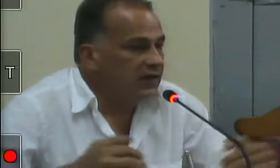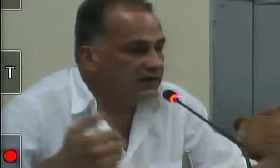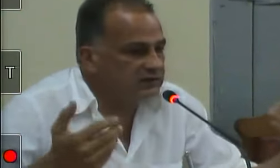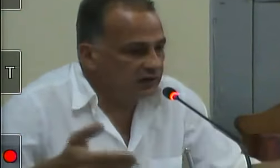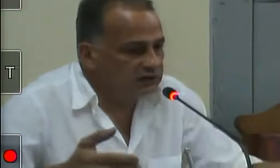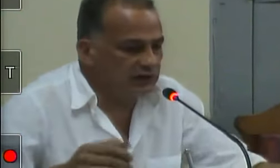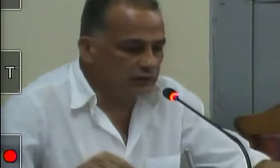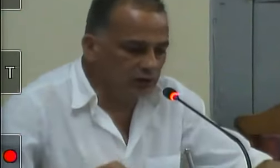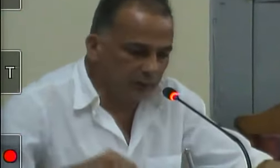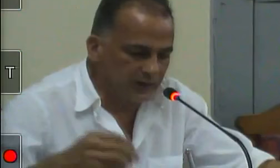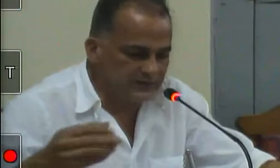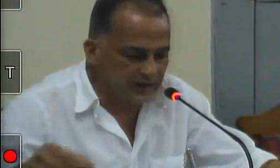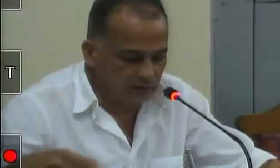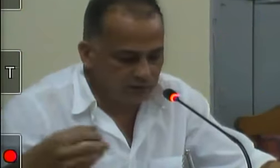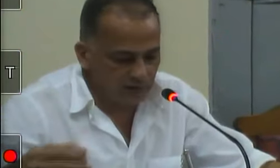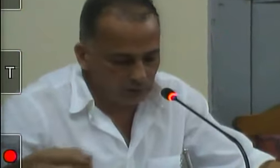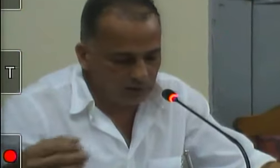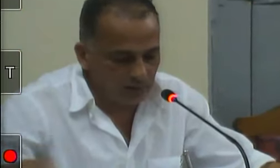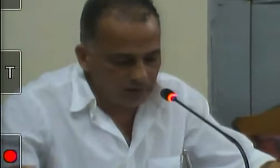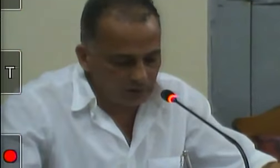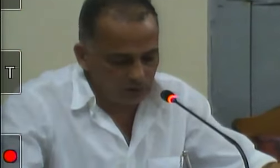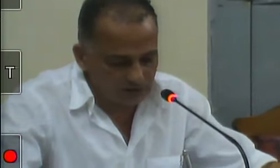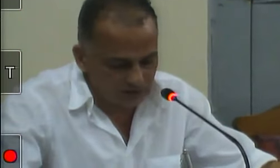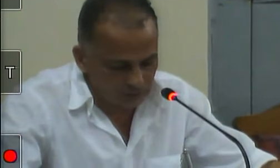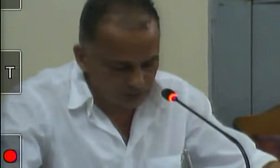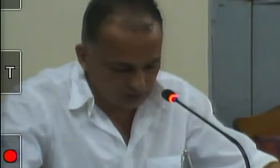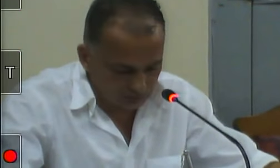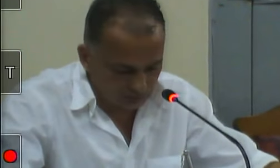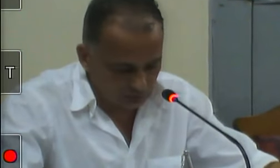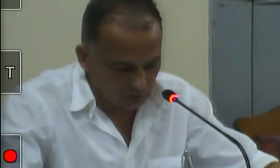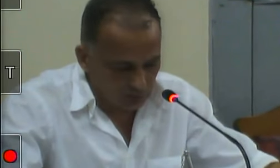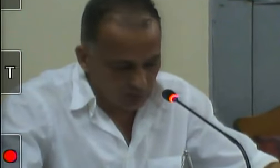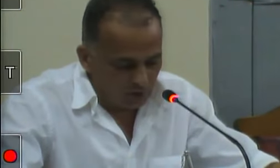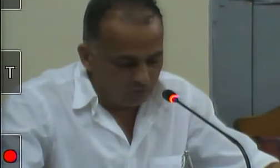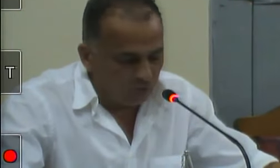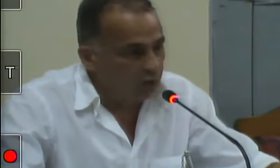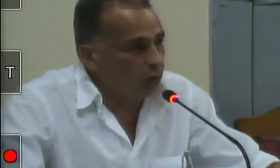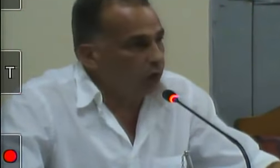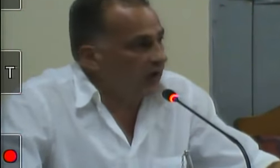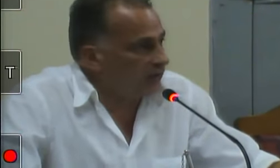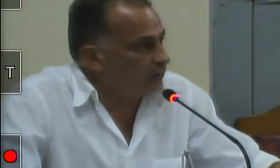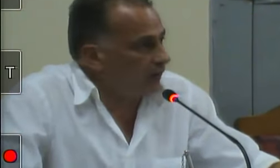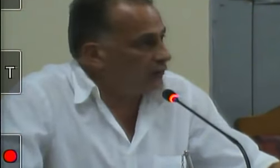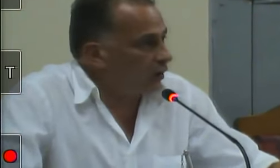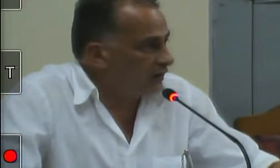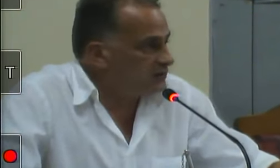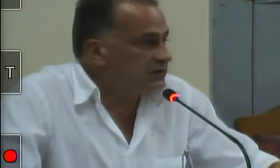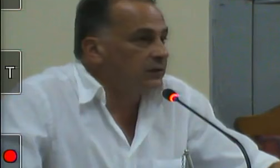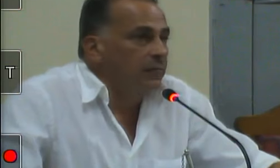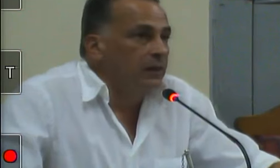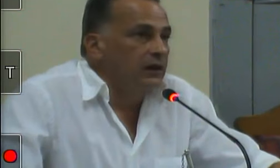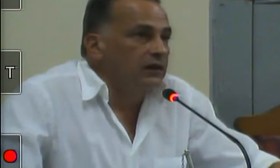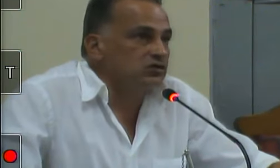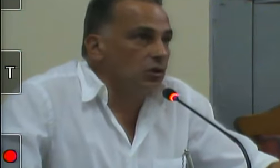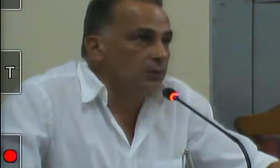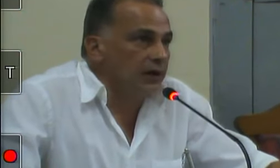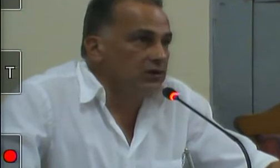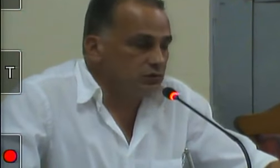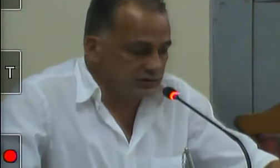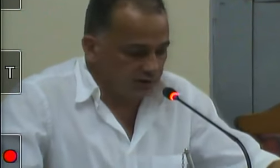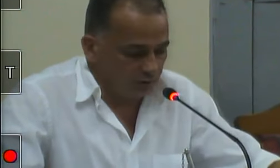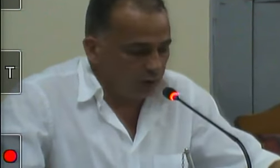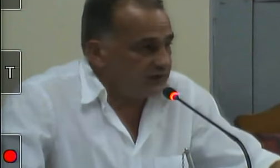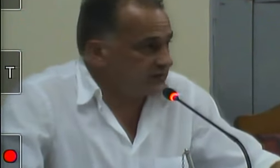E desde a legislatura passada eu venho trabalhando em cima disso. Foi colocado para nós que